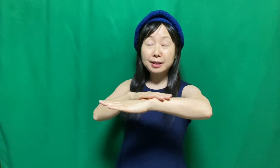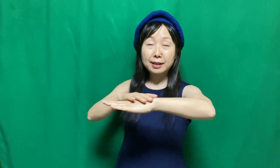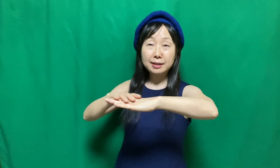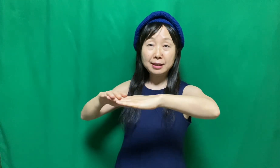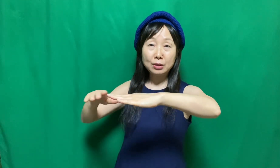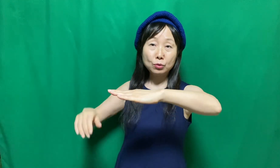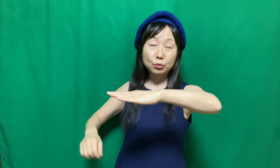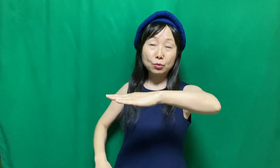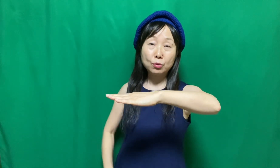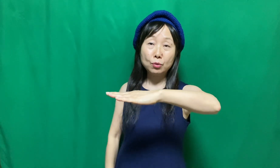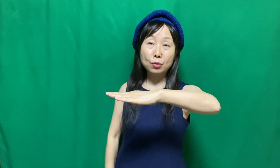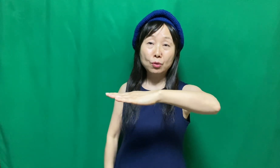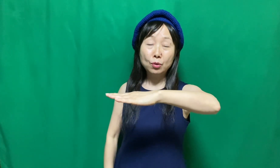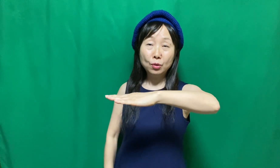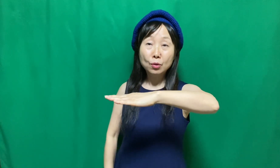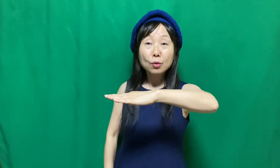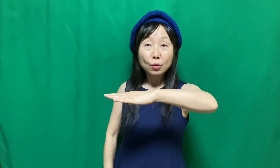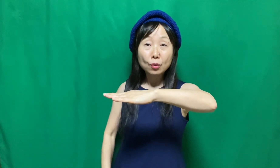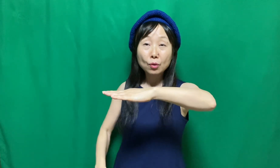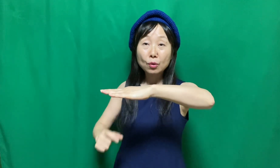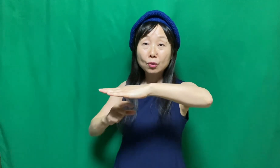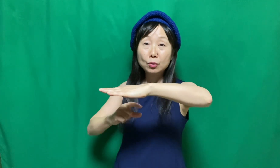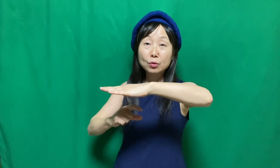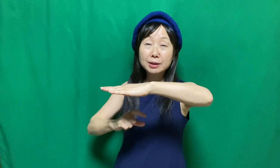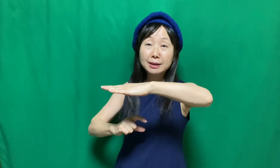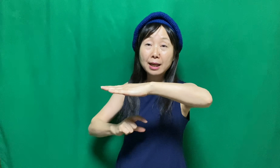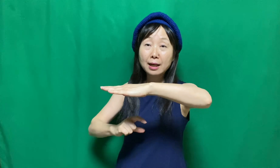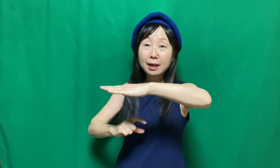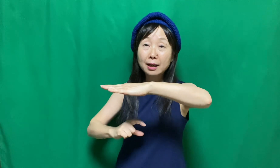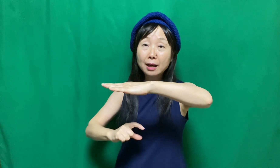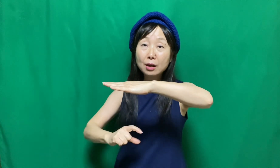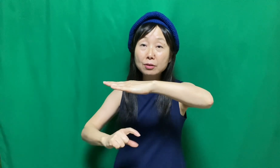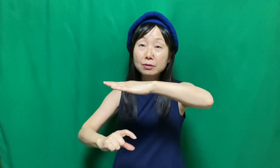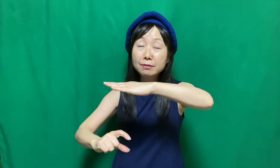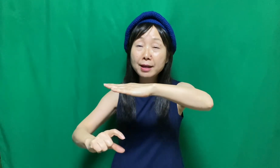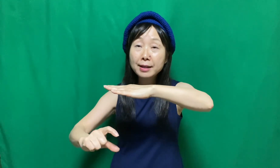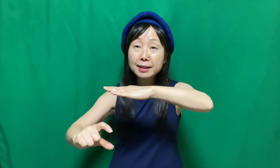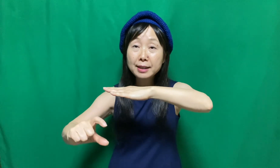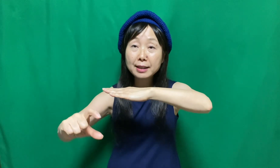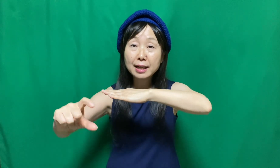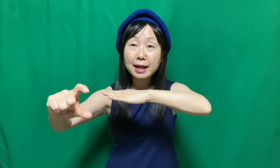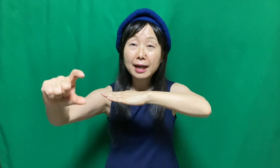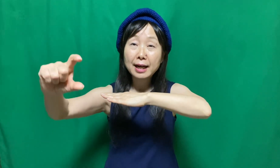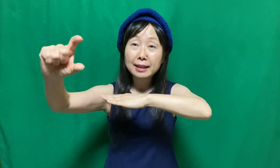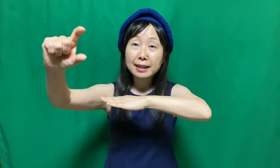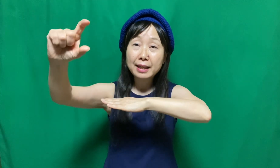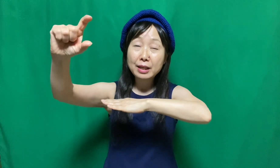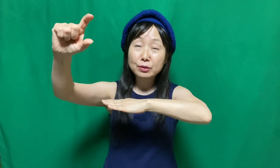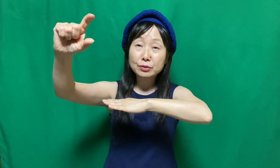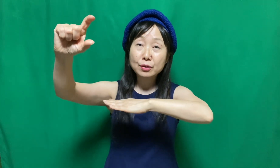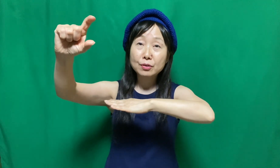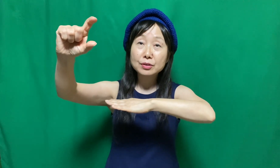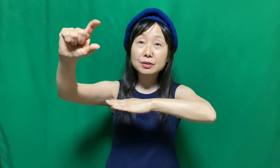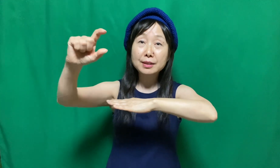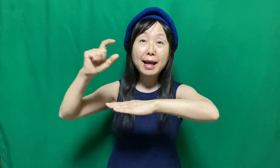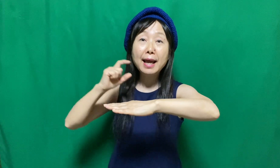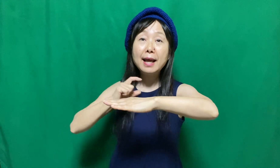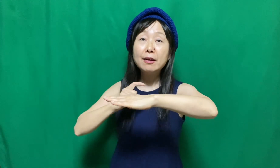平線のところの下から上に上がっていく様子で、これ